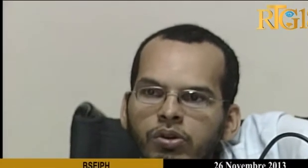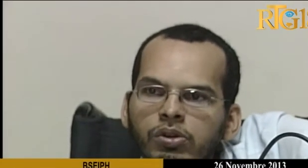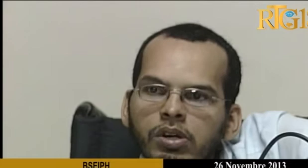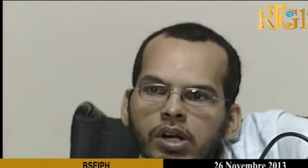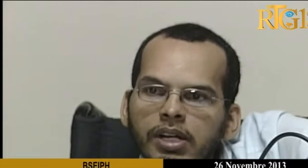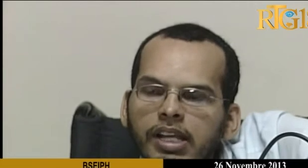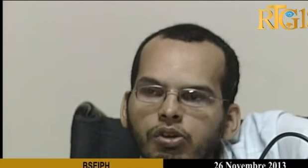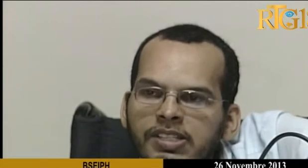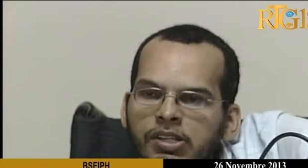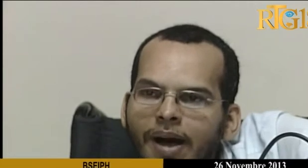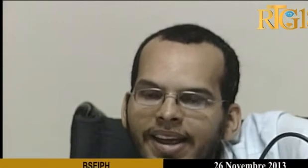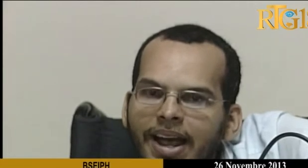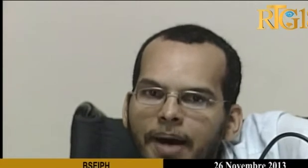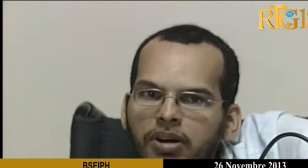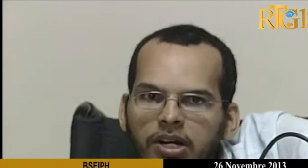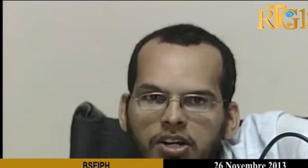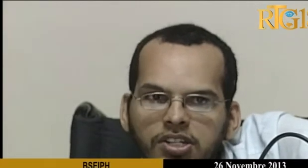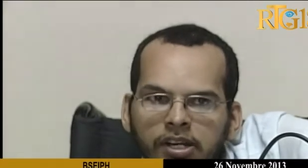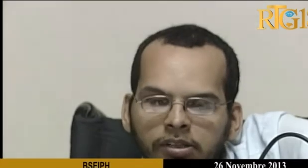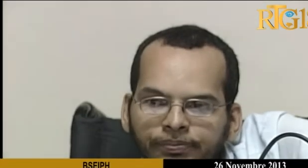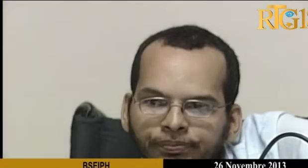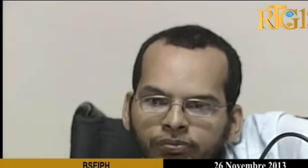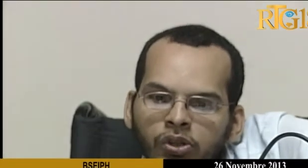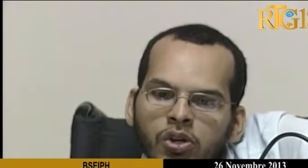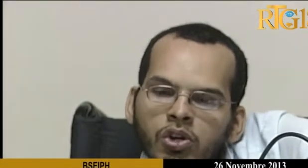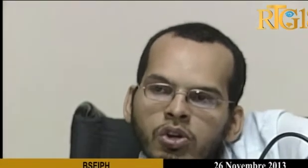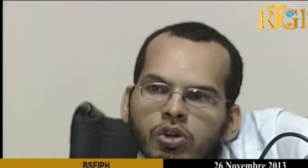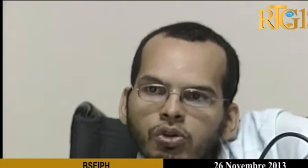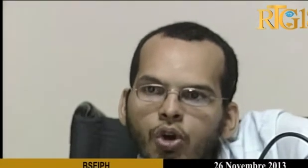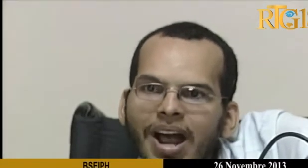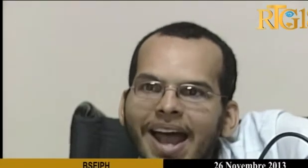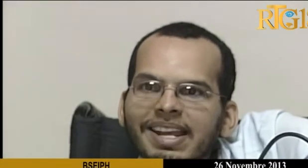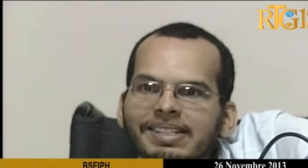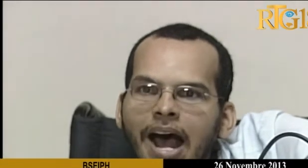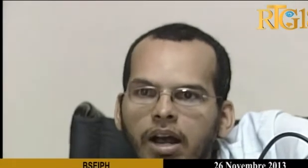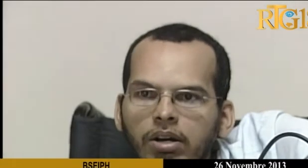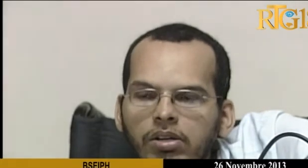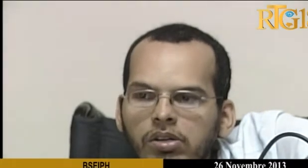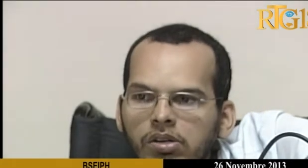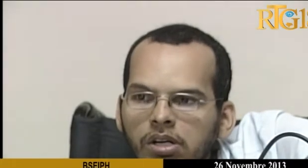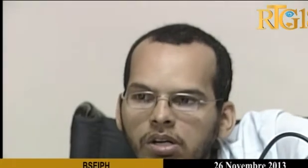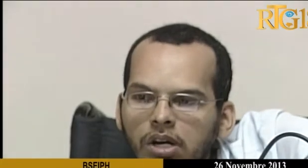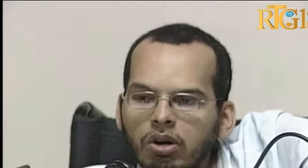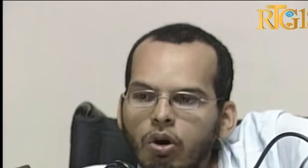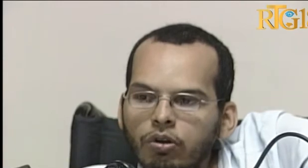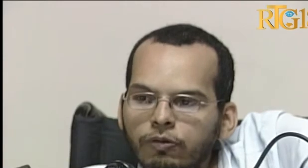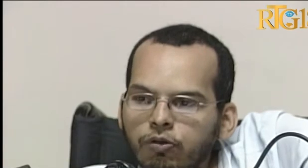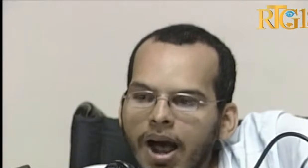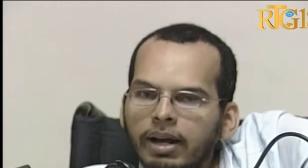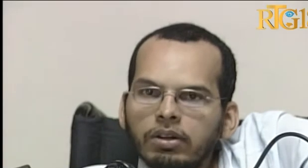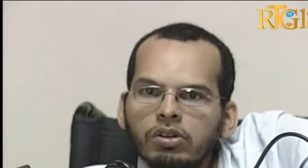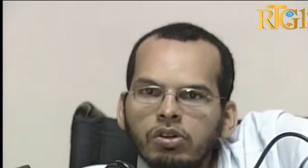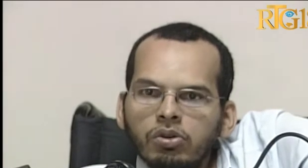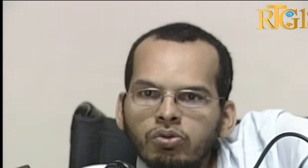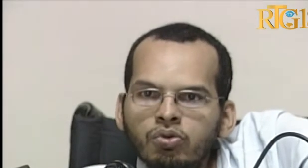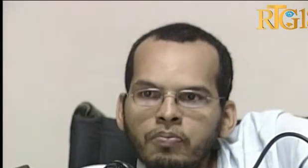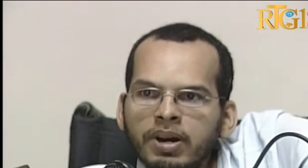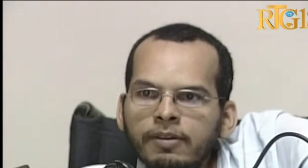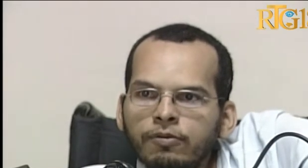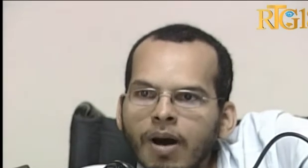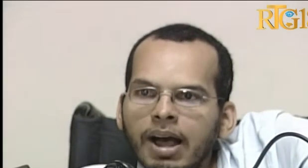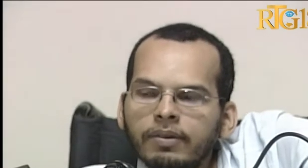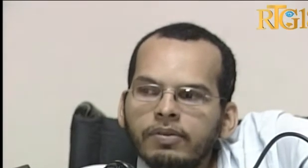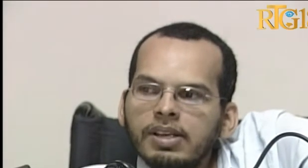droits en tant que citoyen à part entière. Donc année ça encore une fois